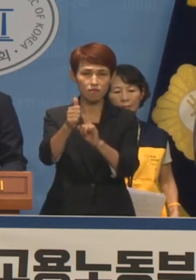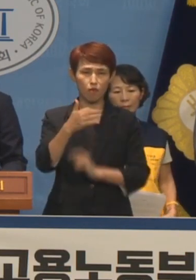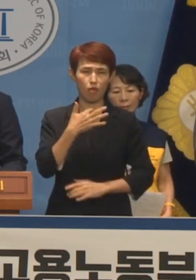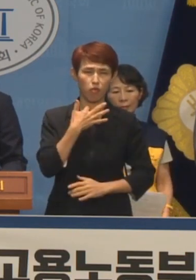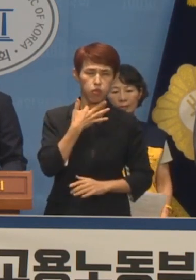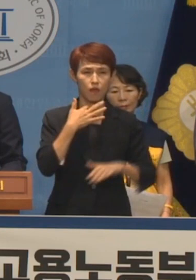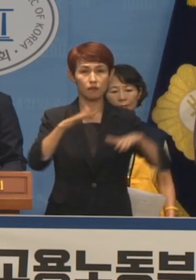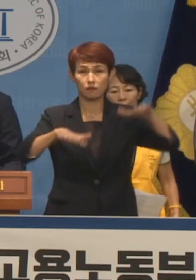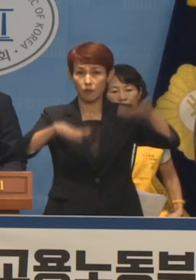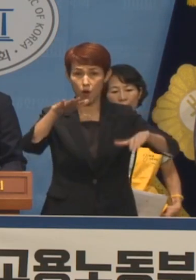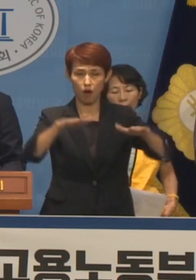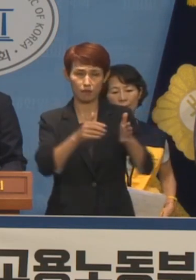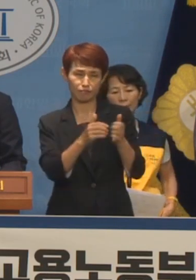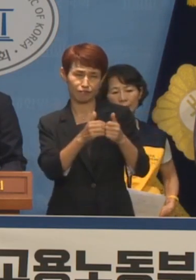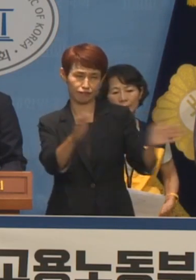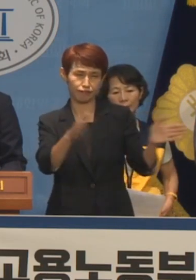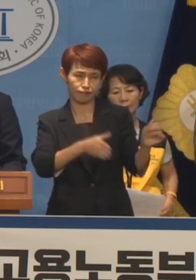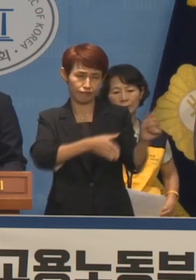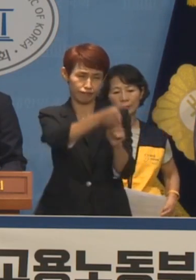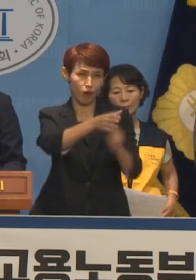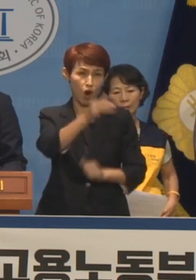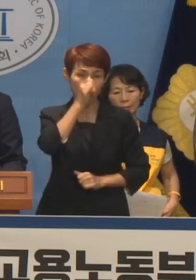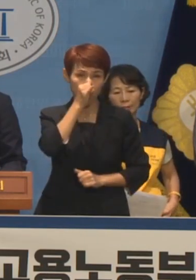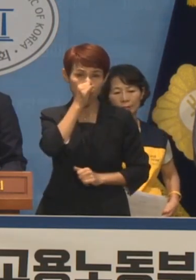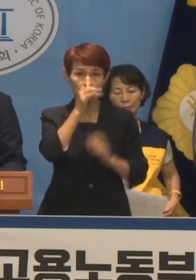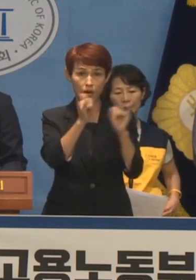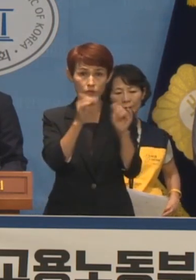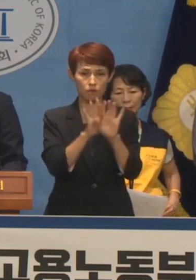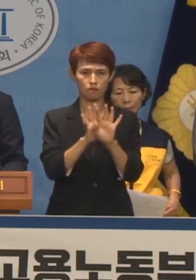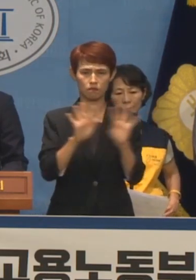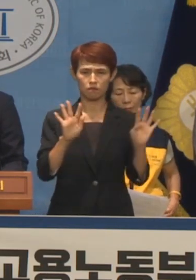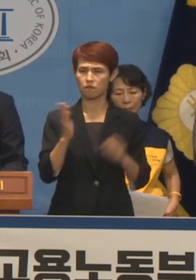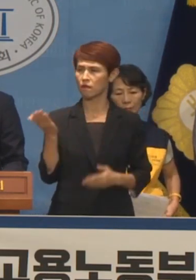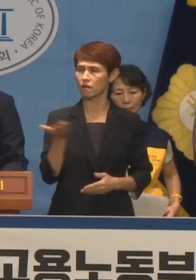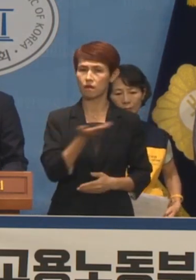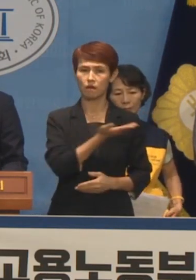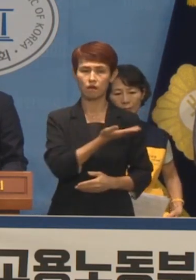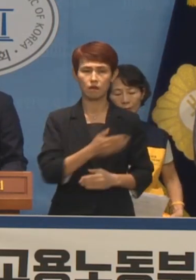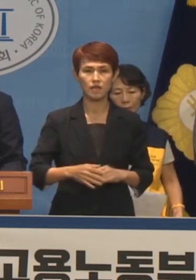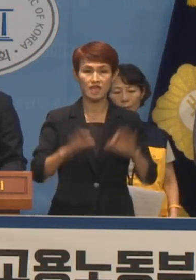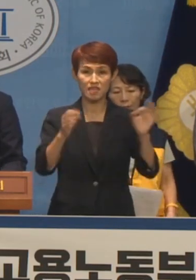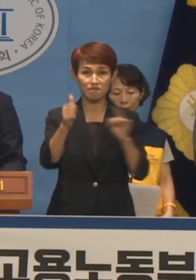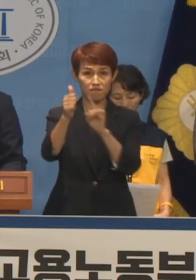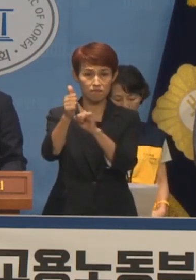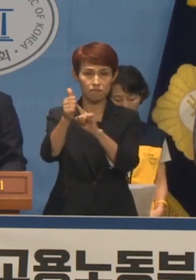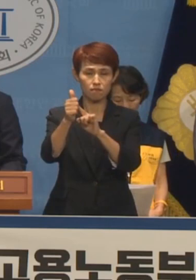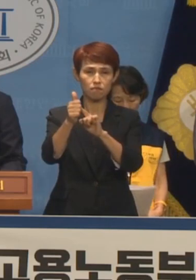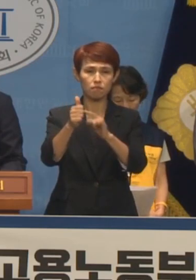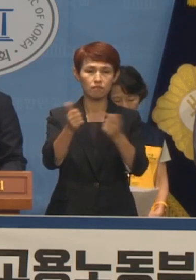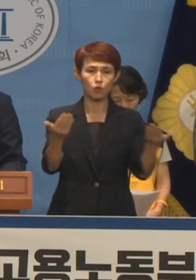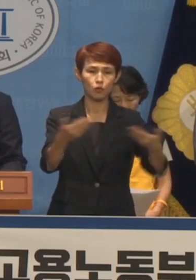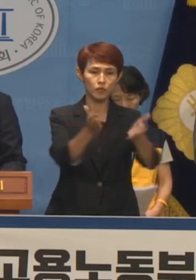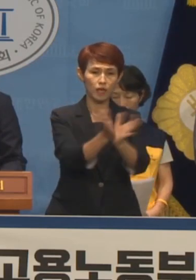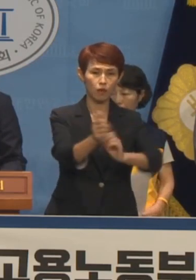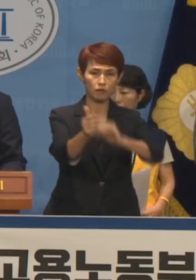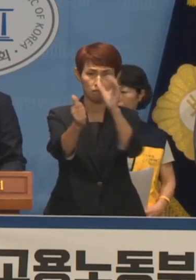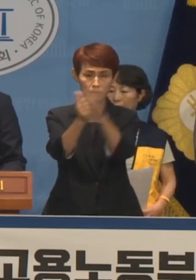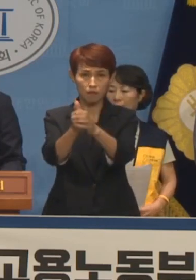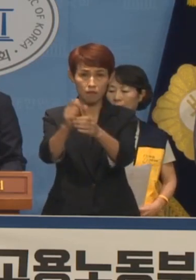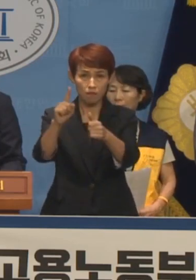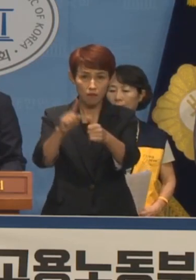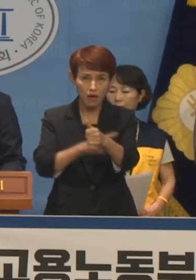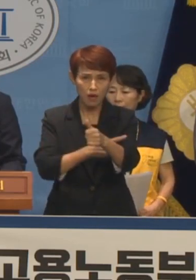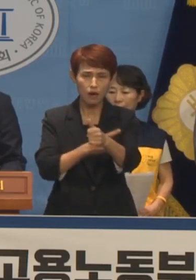차별의 언어로 공격한 많은 분들이 이 자리에 나와 계십니다. 김 후보자가 지명됨으로 인해 이분들이 받아야 했던